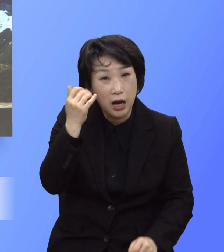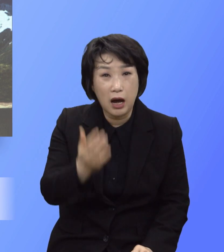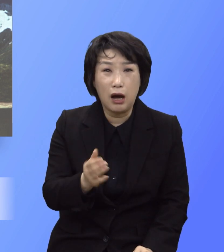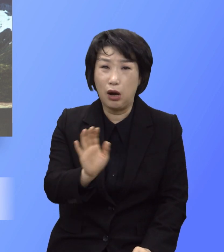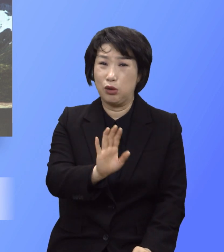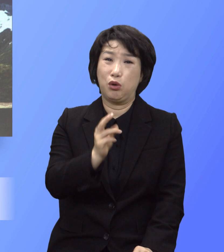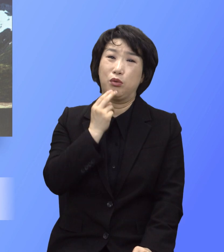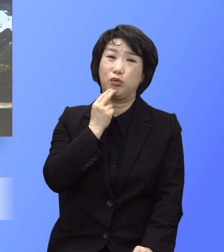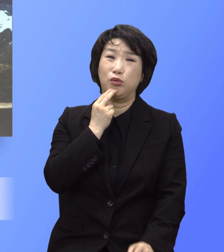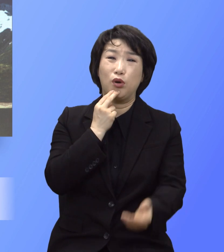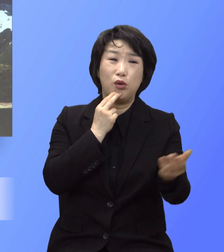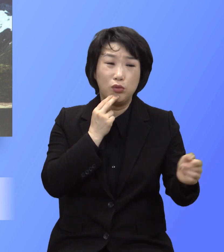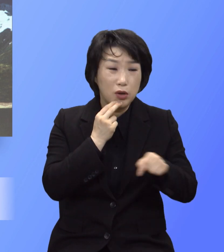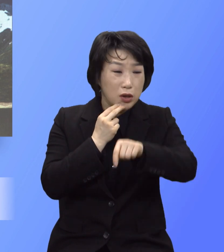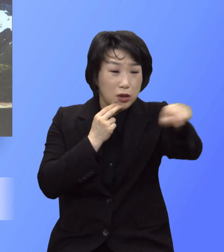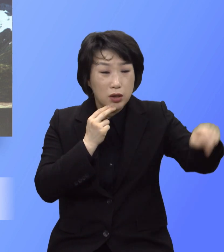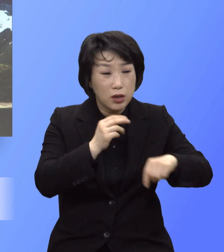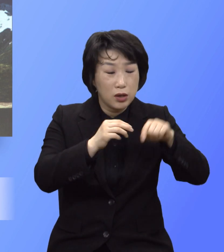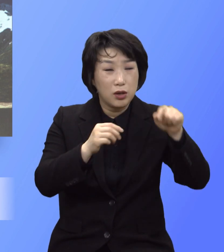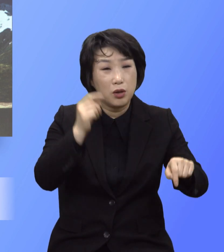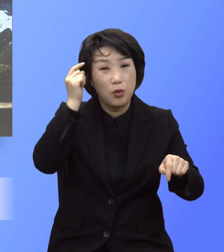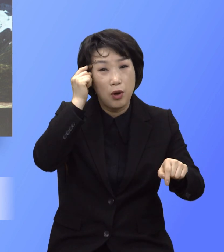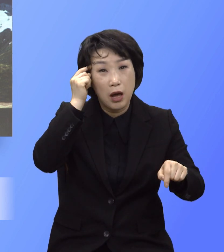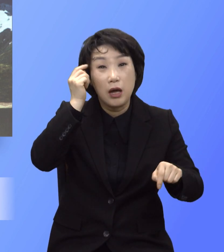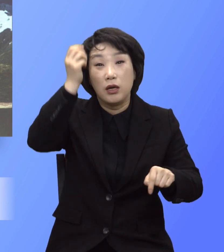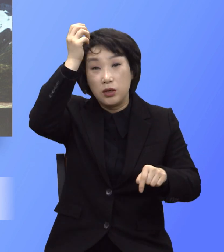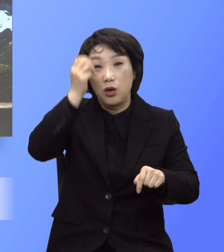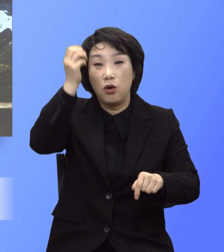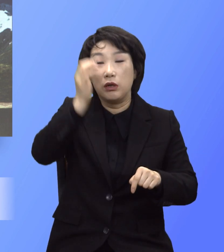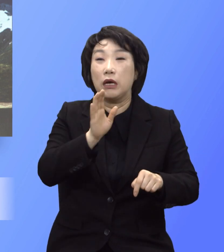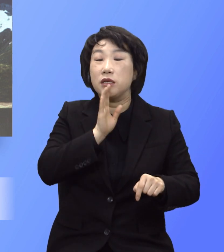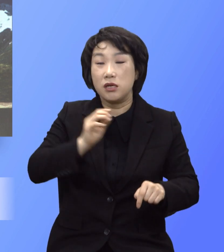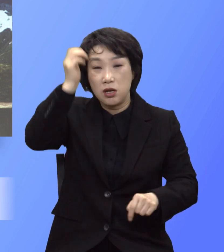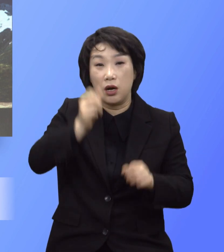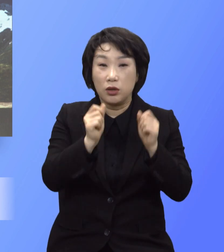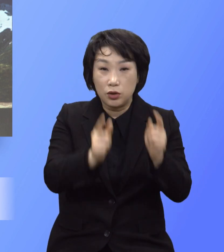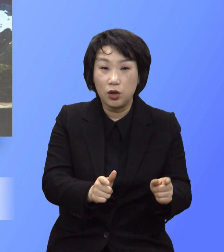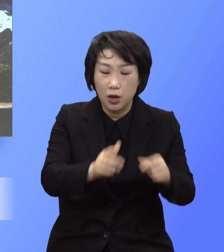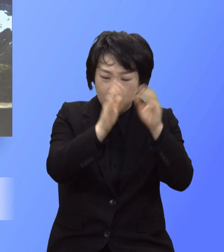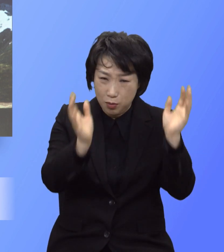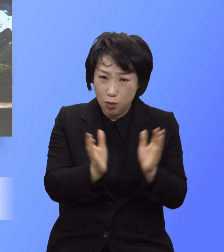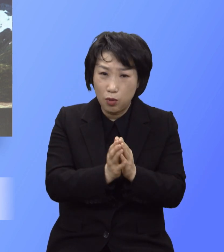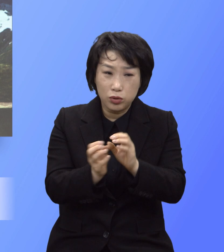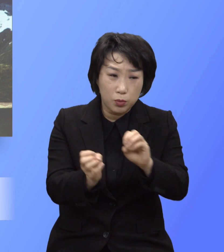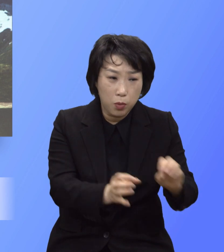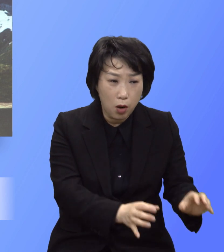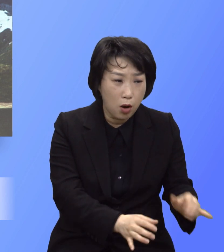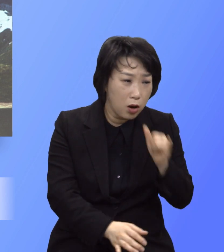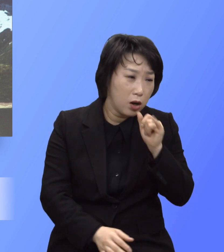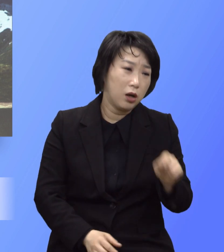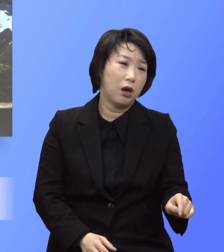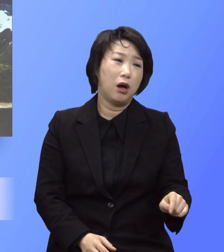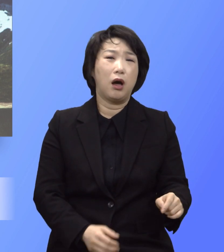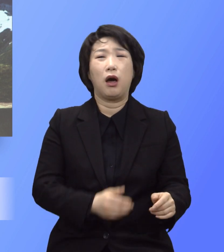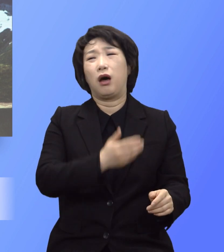하지. 이게 무슨 말이냐? 영적으로 신령한 기회를 다 지금 놓치고